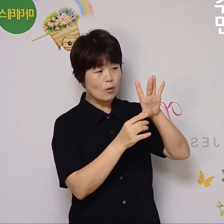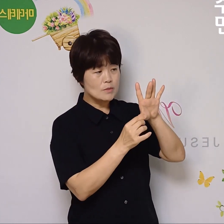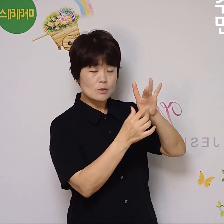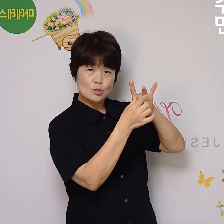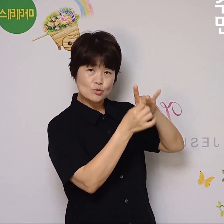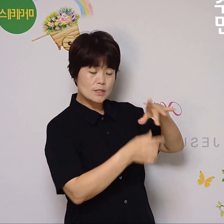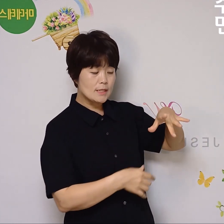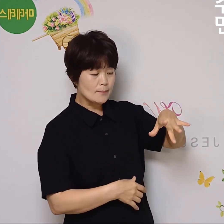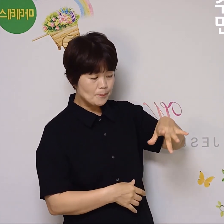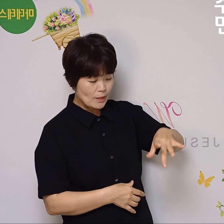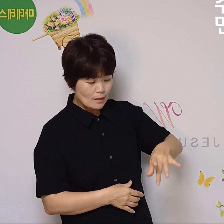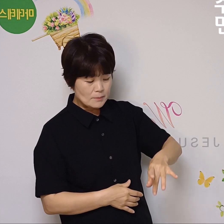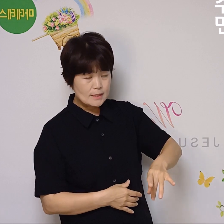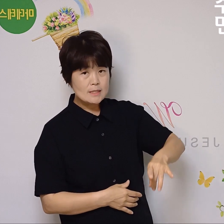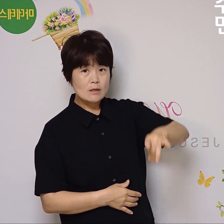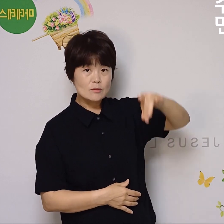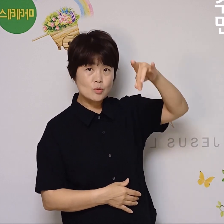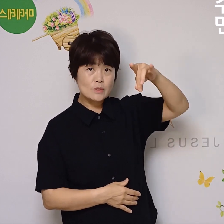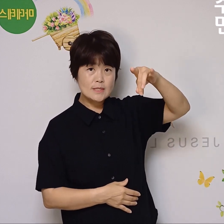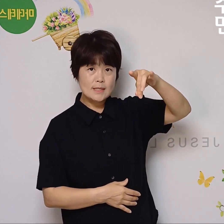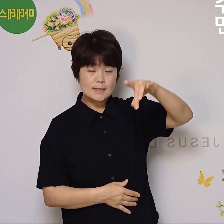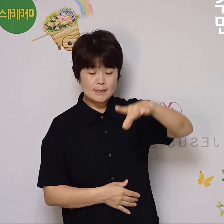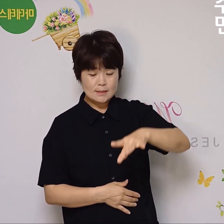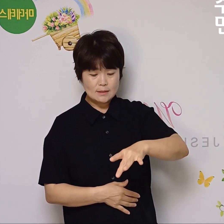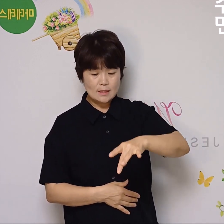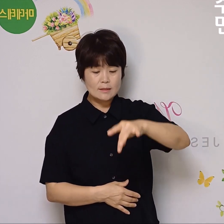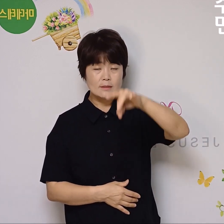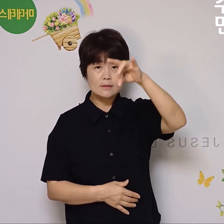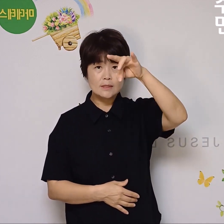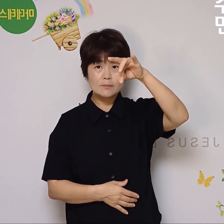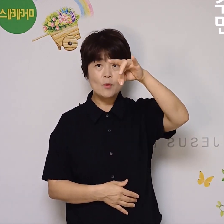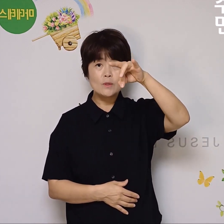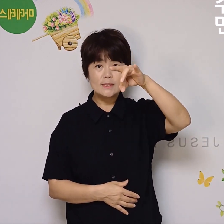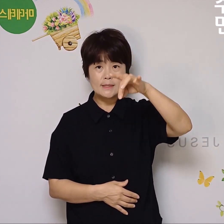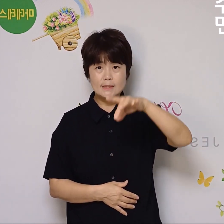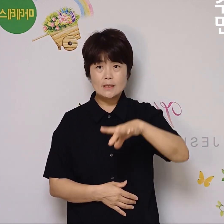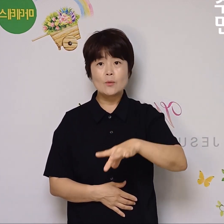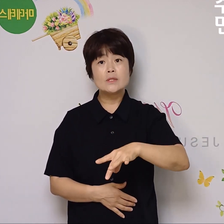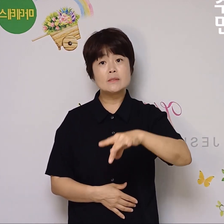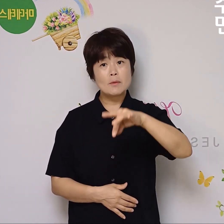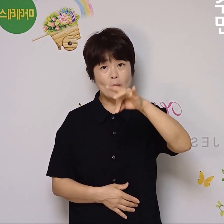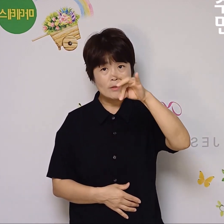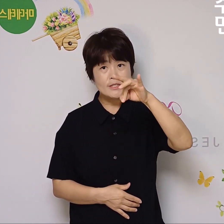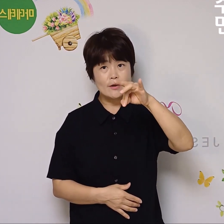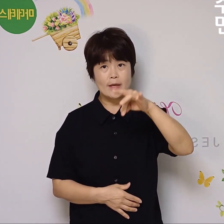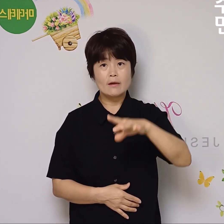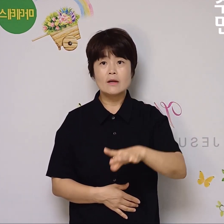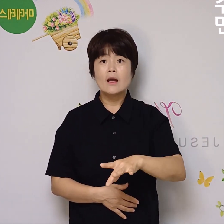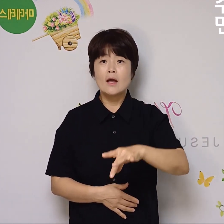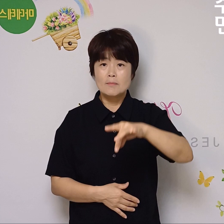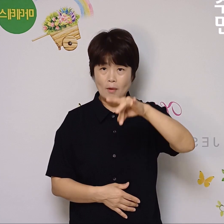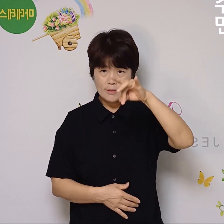엄지와 중지를 밑에서 초이스하듯이 이렇게 찝어 올리듯이 올리시면 먼저예요.